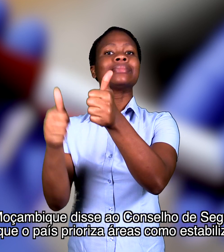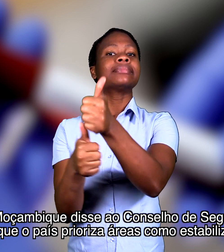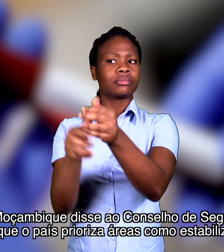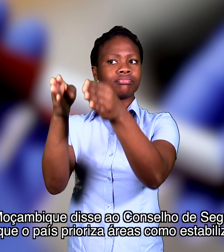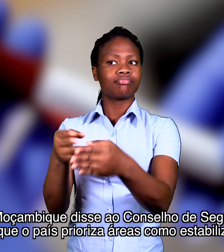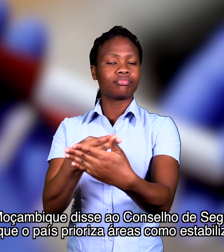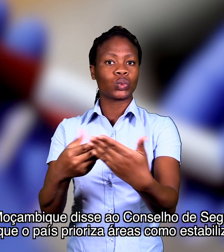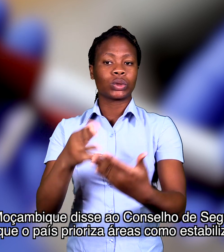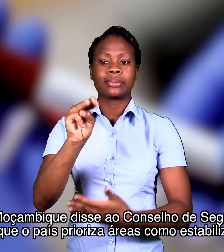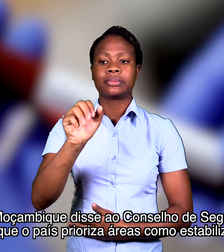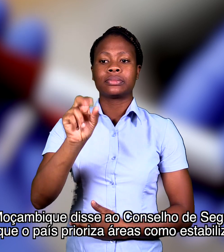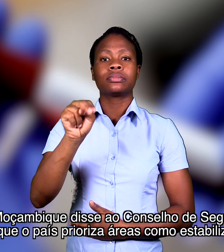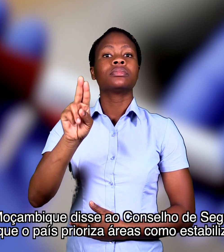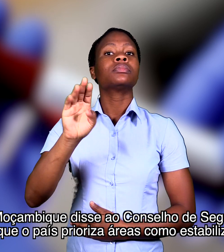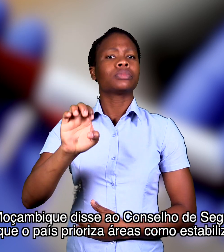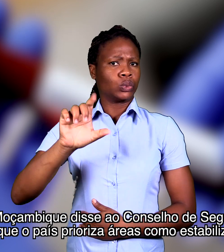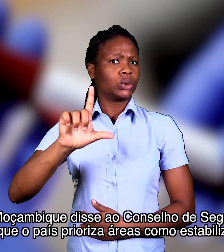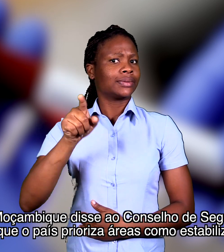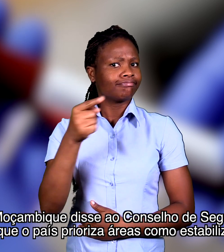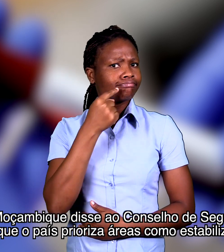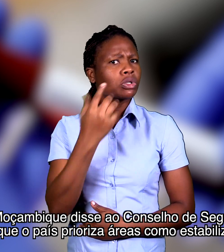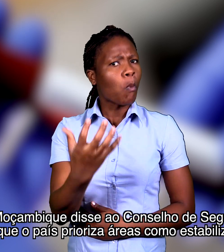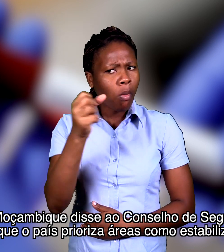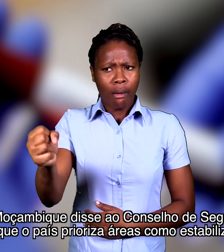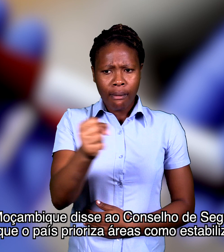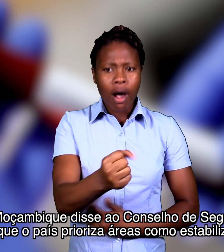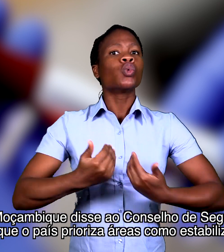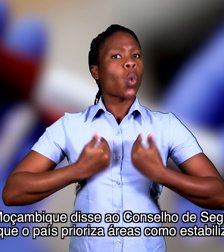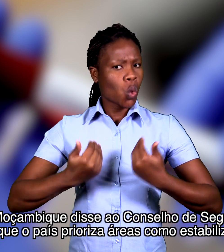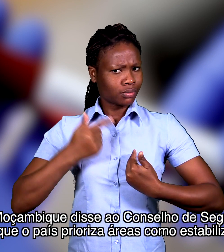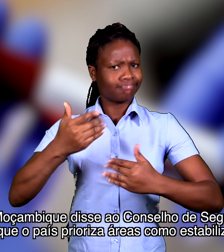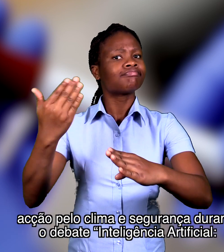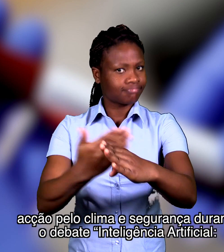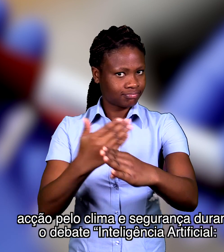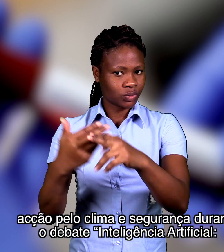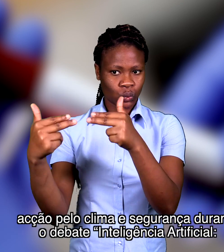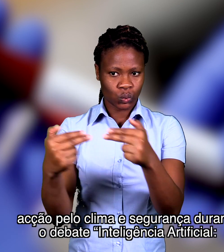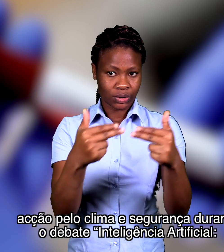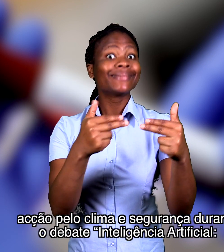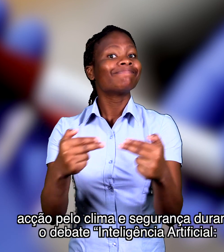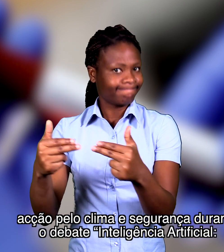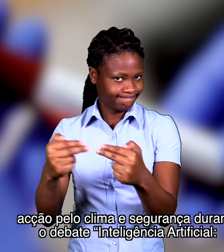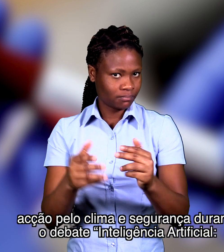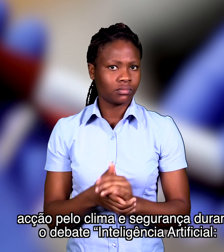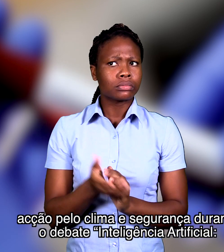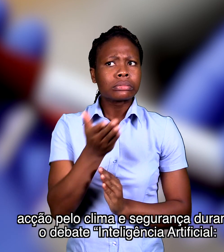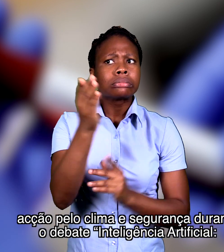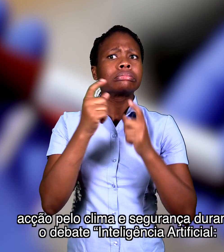Moçambique disse ao Conselho de Segurança que o país prioriza áreas como estabilização, ação pelo clima e segurança durante o